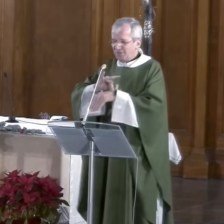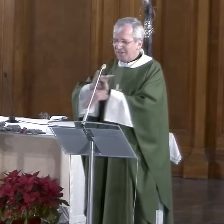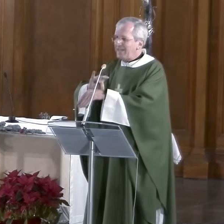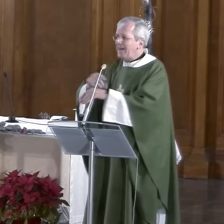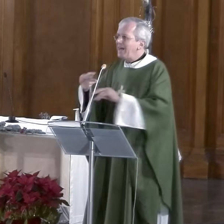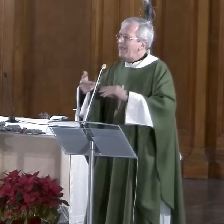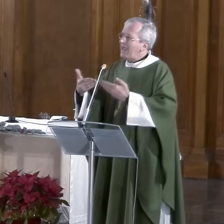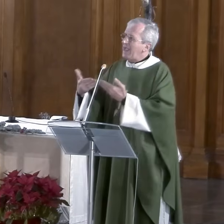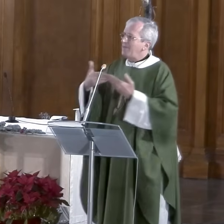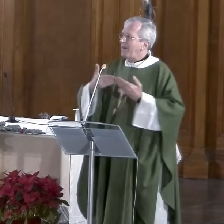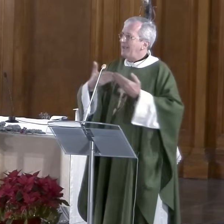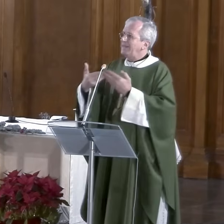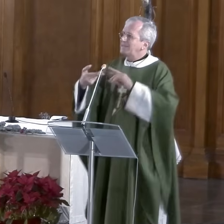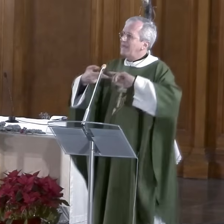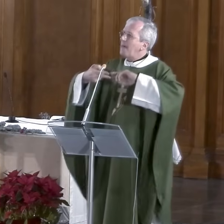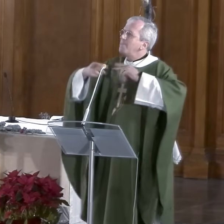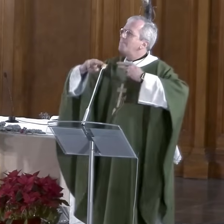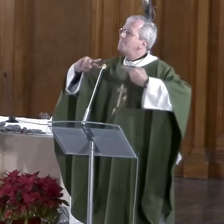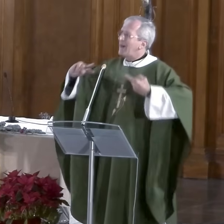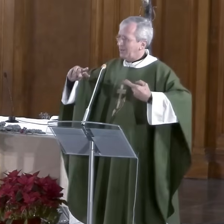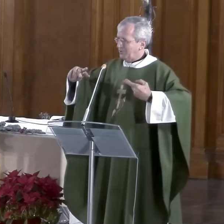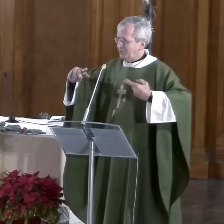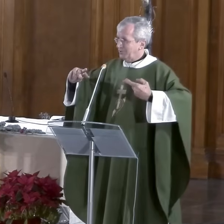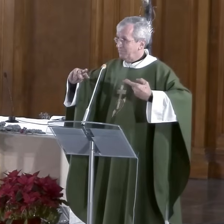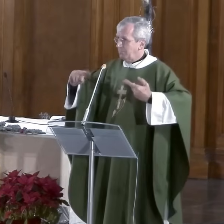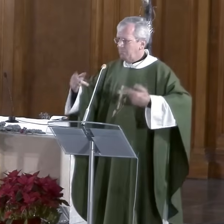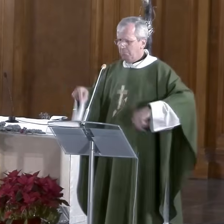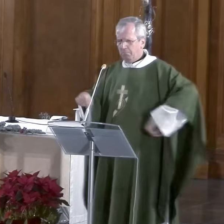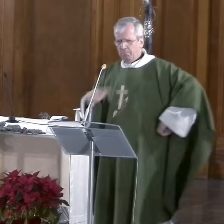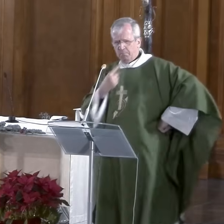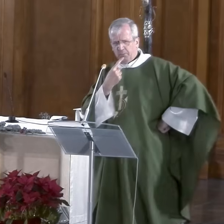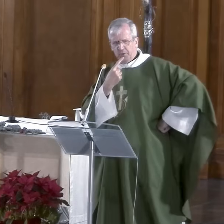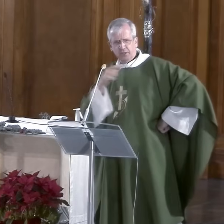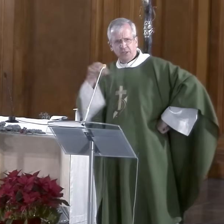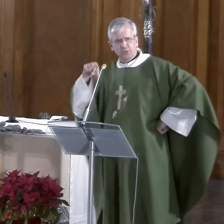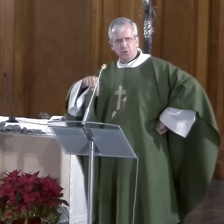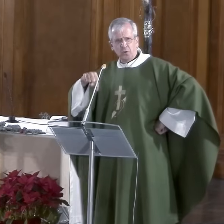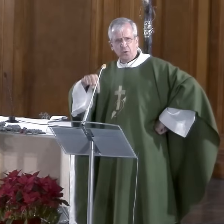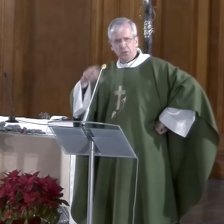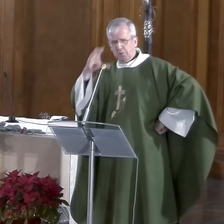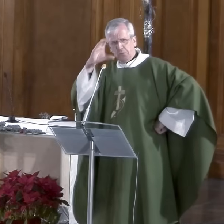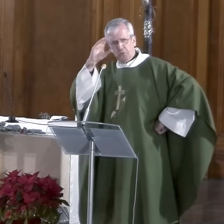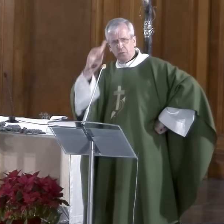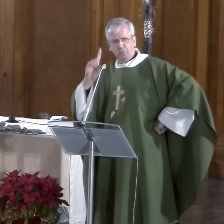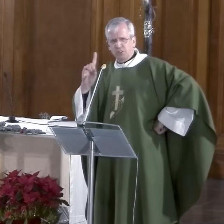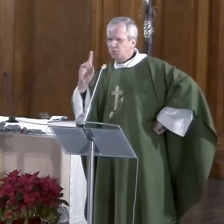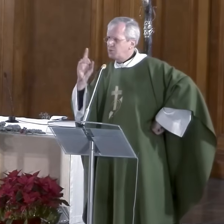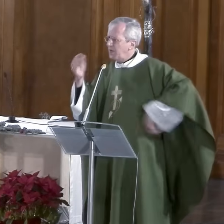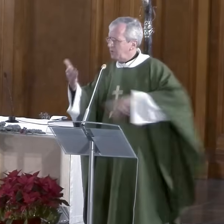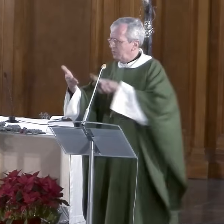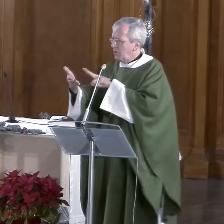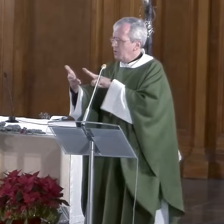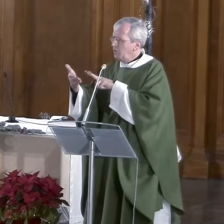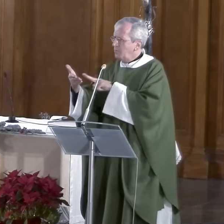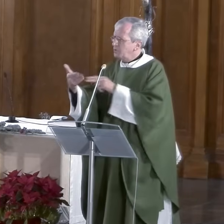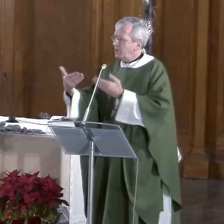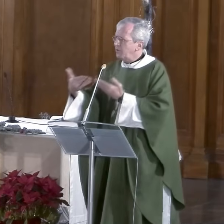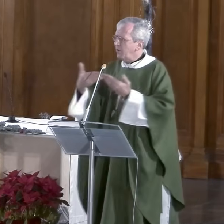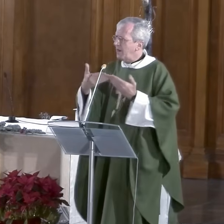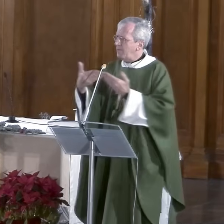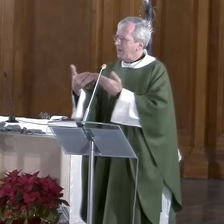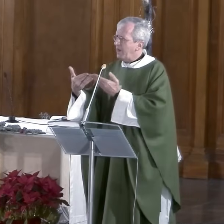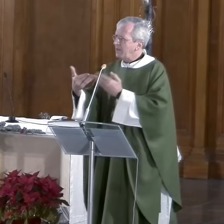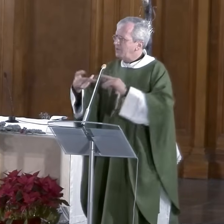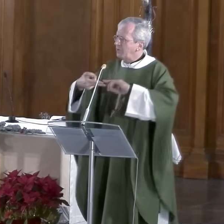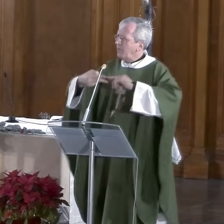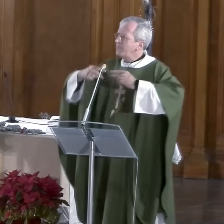que nos guía el evangelista Marcos. Pero diréis, hoy no hemos escuchado, no hemos leído